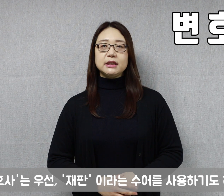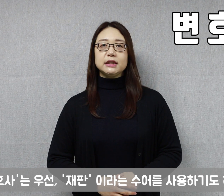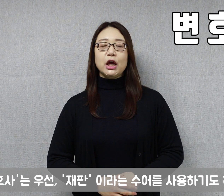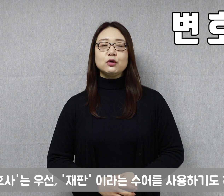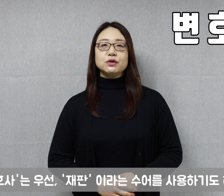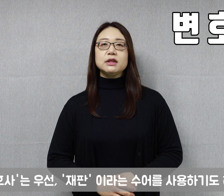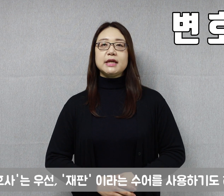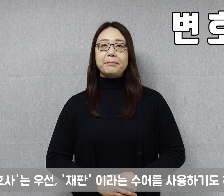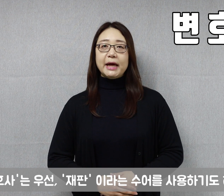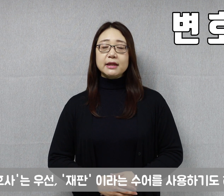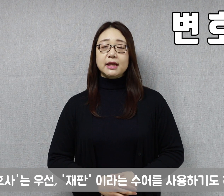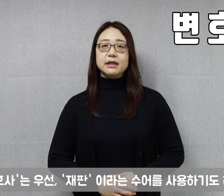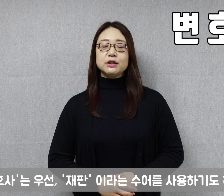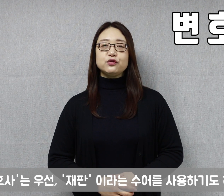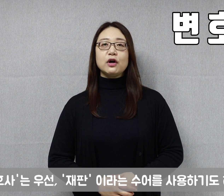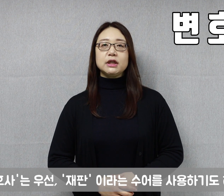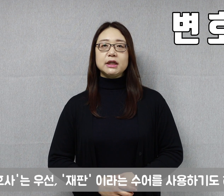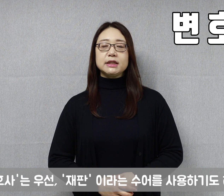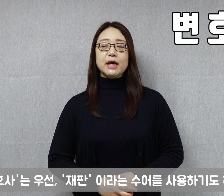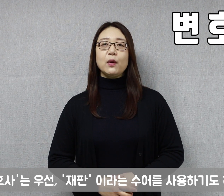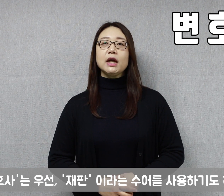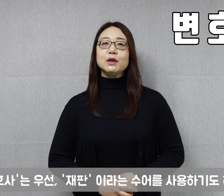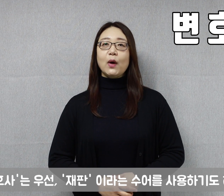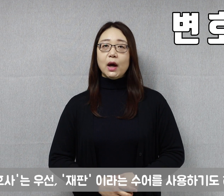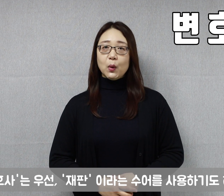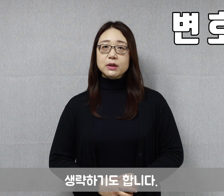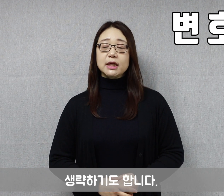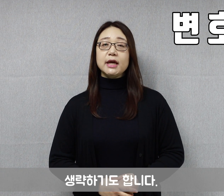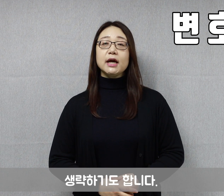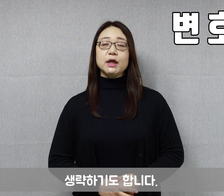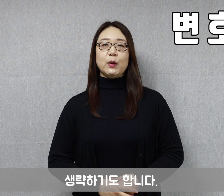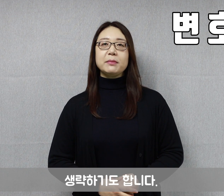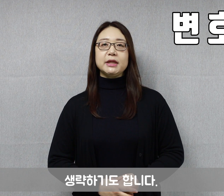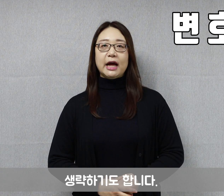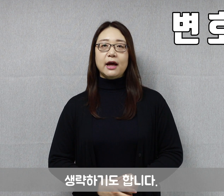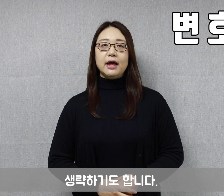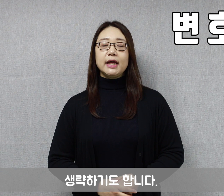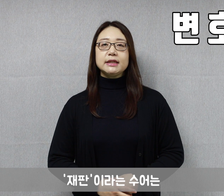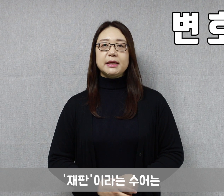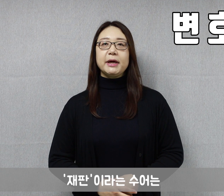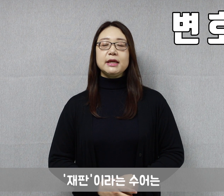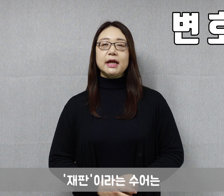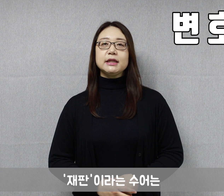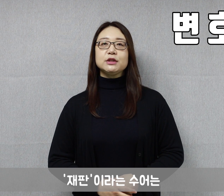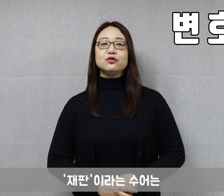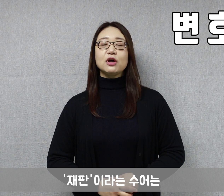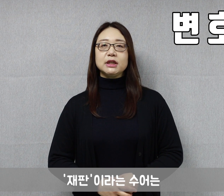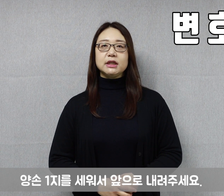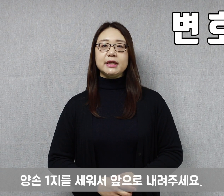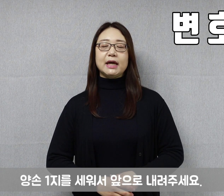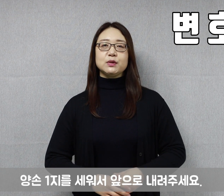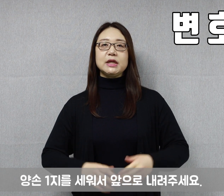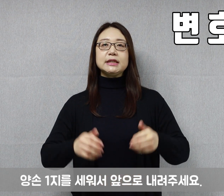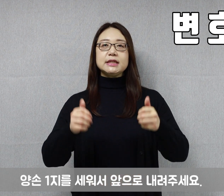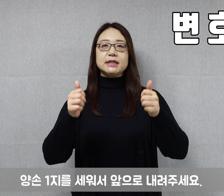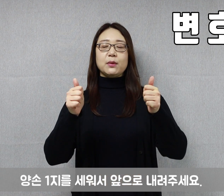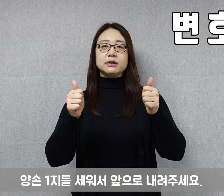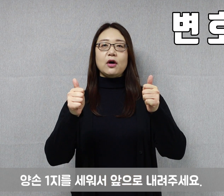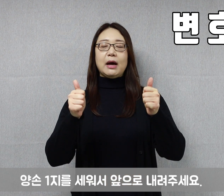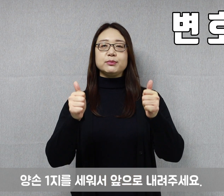변호사는 우선 재판이라는 수어를 사용하기도 하고 생략하기도 합니다. 재판이라는 수어는 양손 일지를 세워서